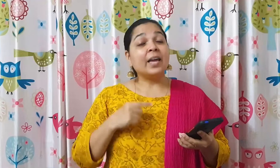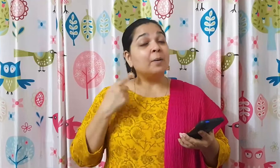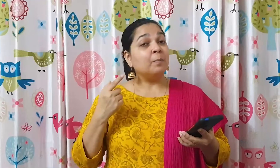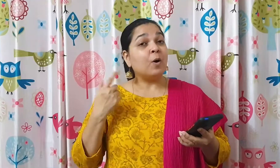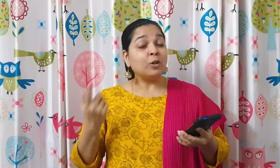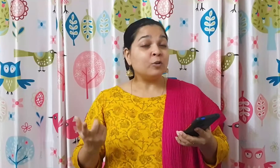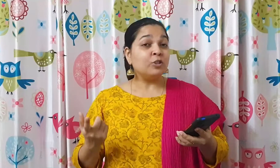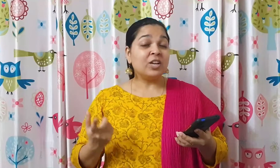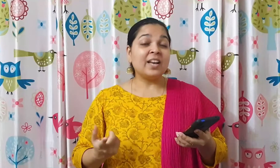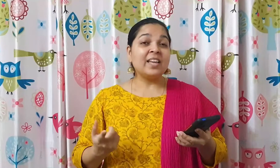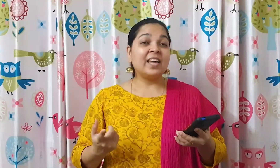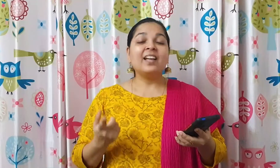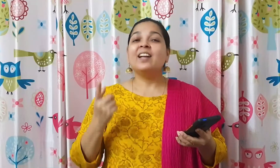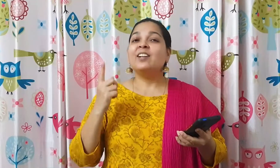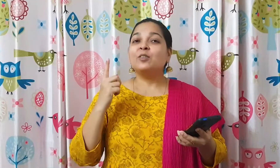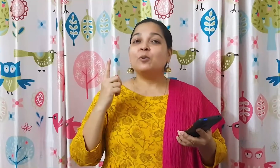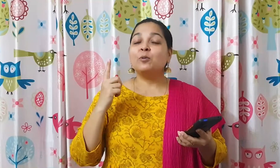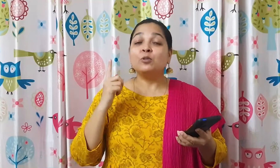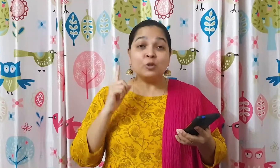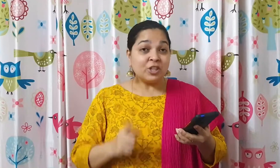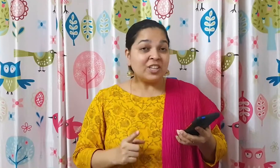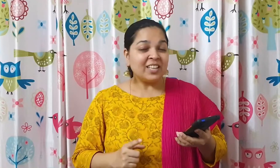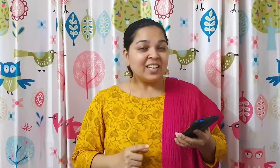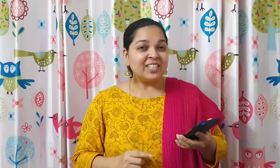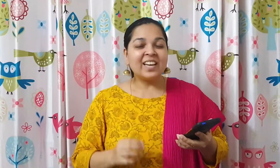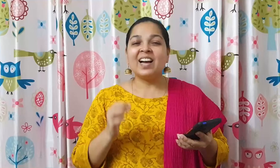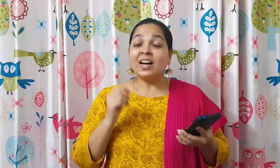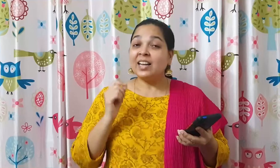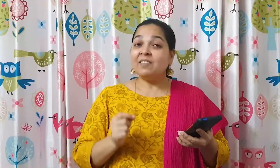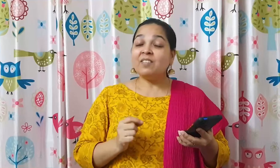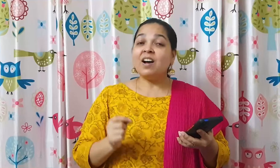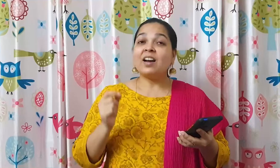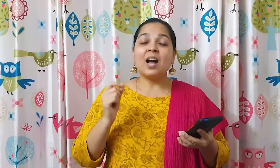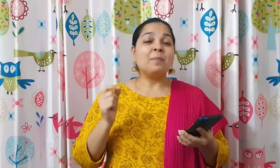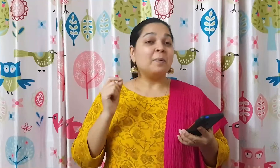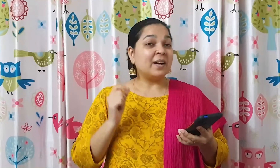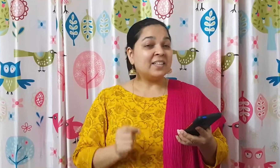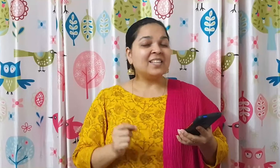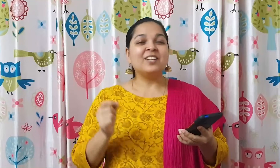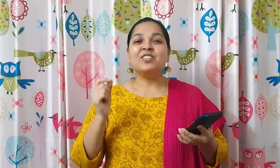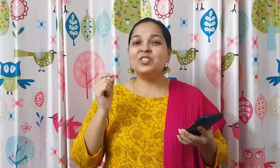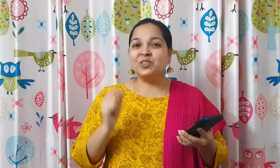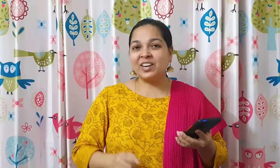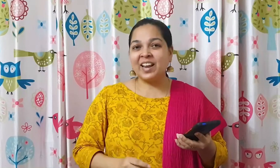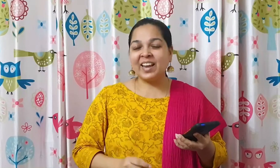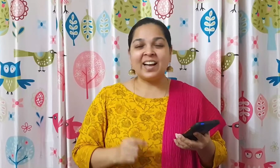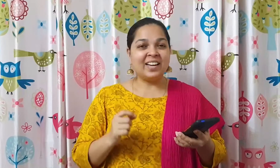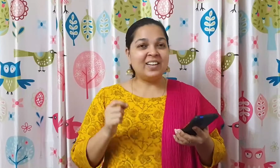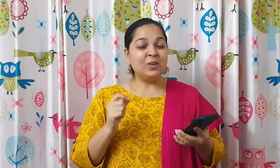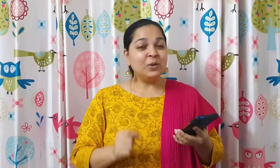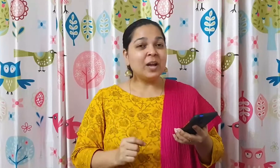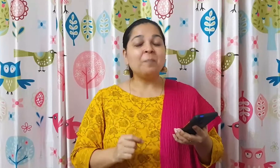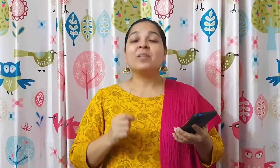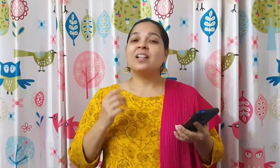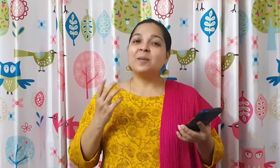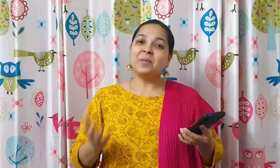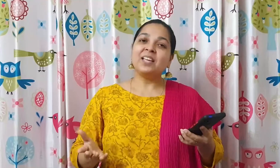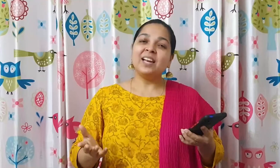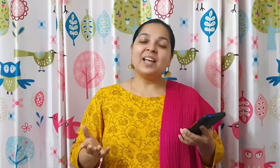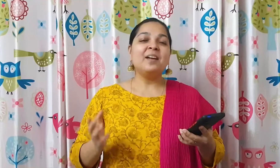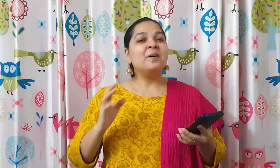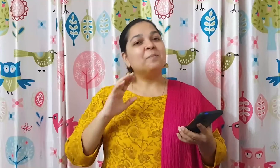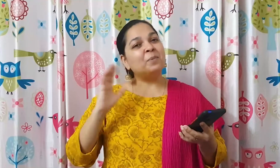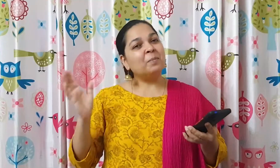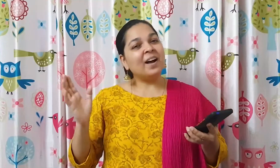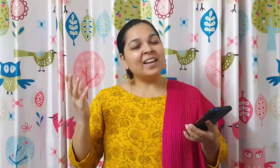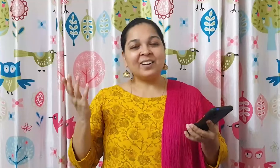কৰিব নাপাহৰিব। আগলৈ আমি বহুখিনি কথা শিকিম, সেয়েহে সুনিশ্চিত কৰক যাতে আগন্তুক ৰবিবাৰেও আপুনি আমাৰে সৈতে